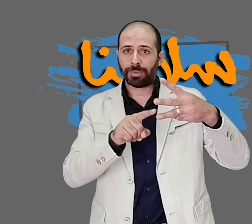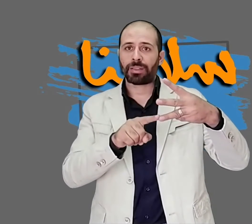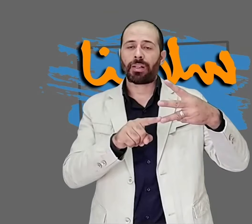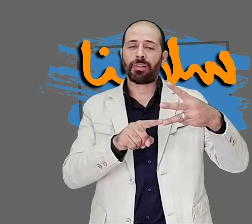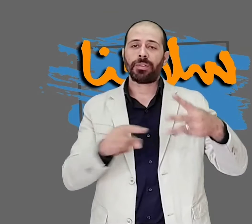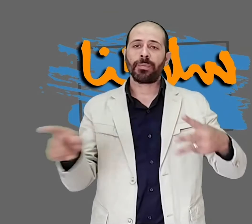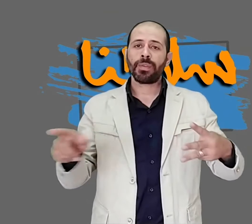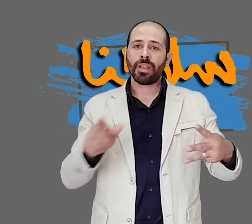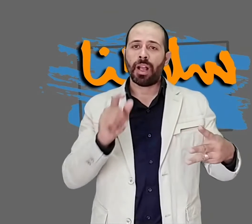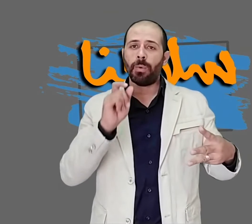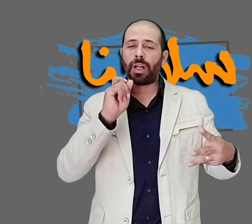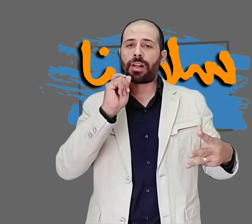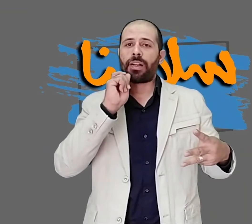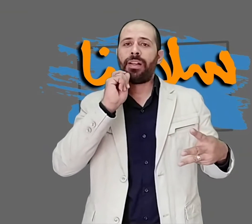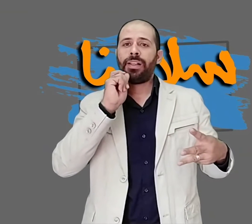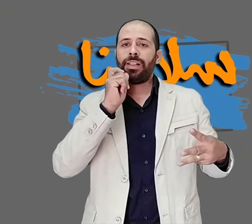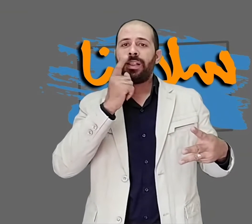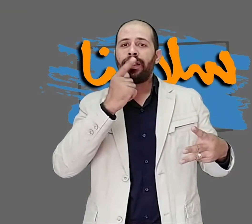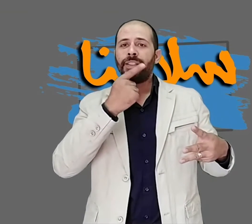من ثلاث حركات. أول حركة